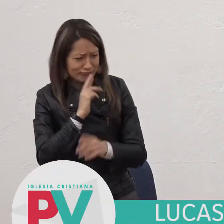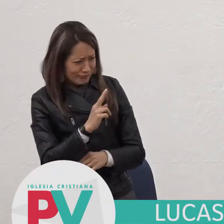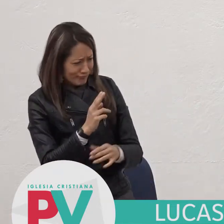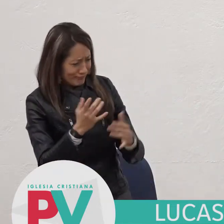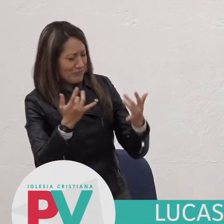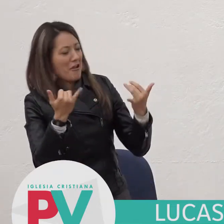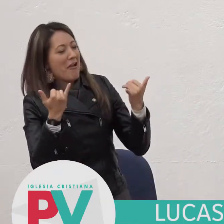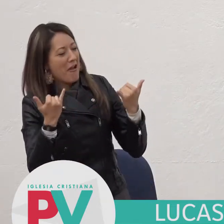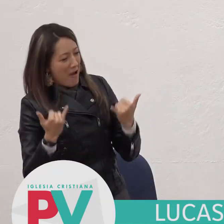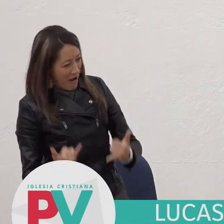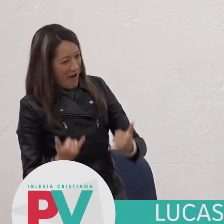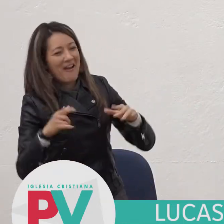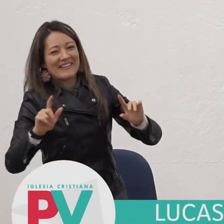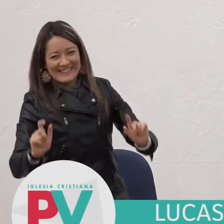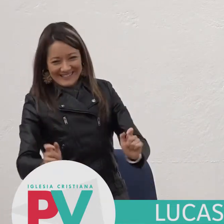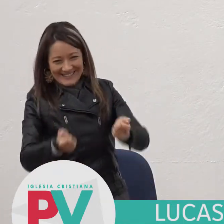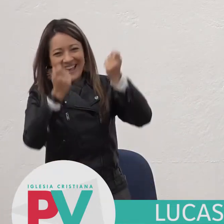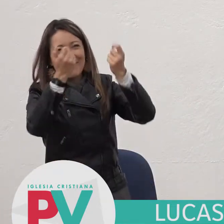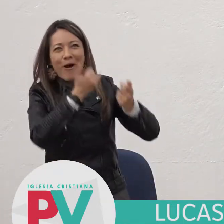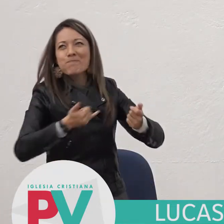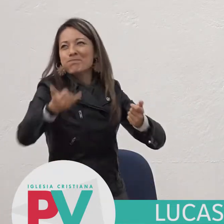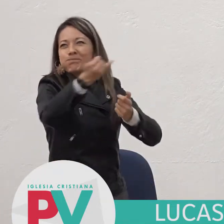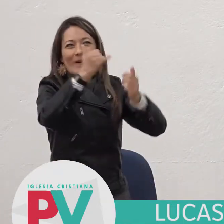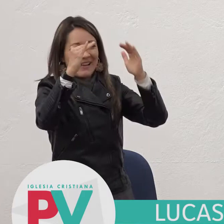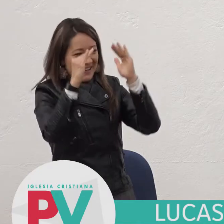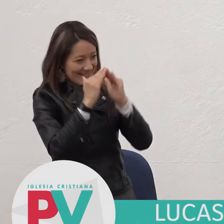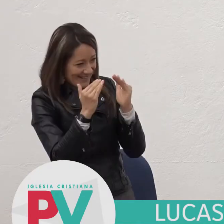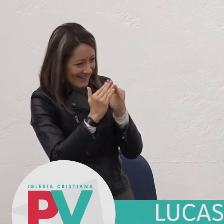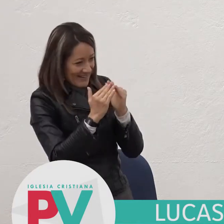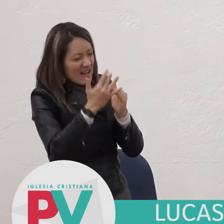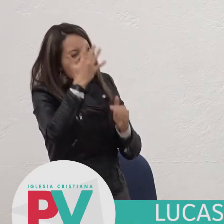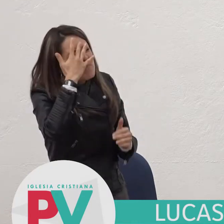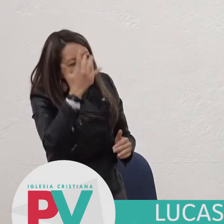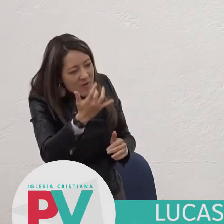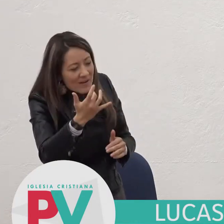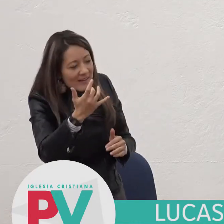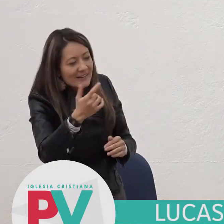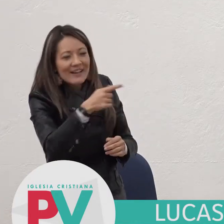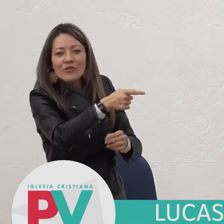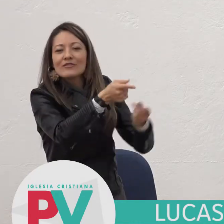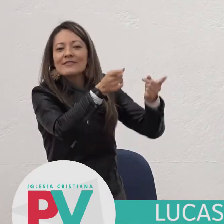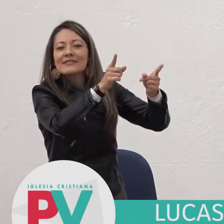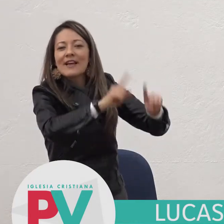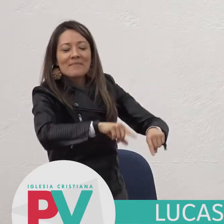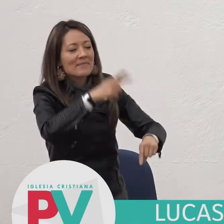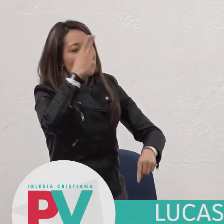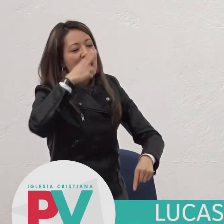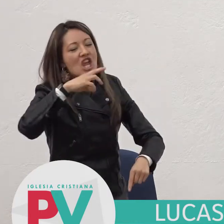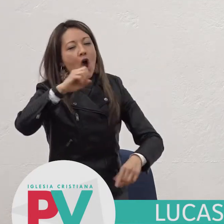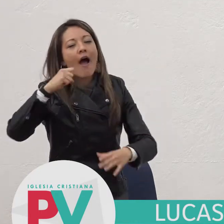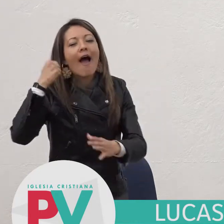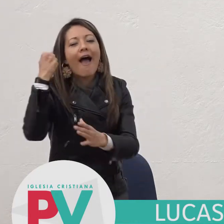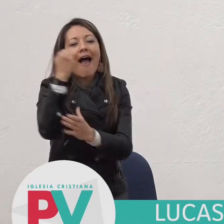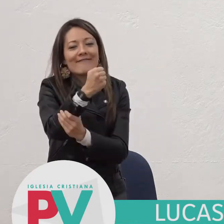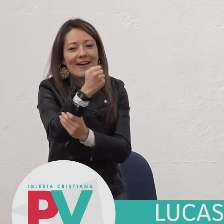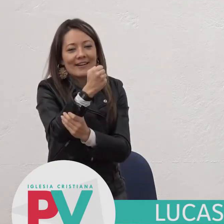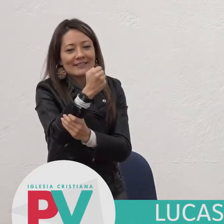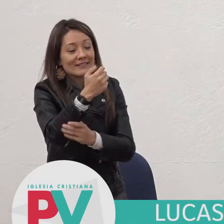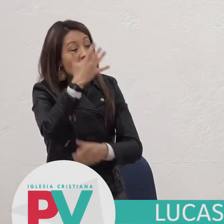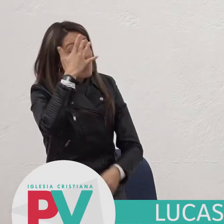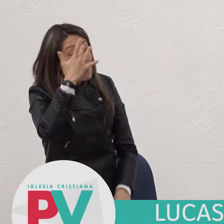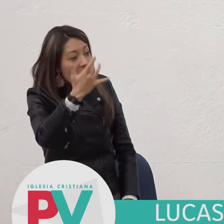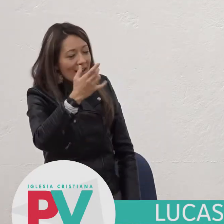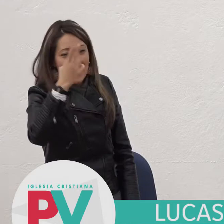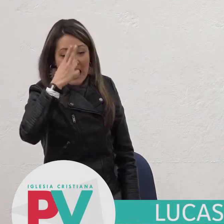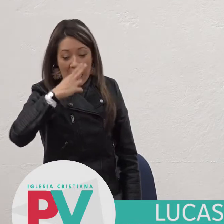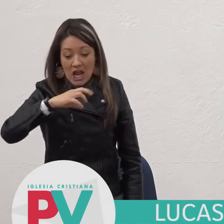ha venido la salvación a esta casa, por cuanto él también es hijo de Abraham. Porque el Hijo